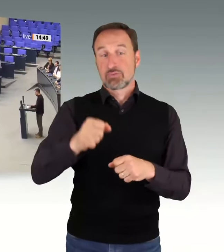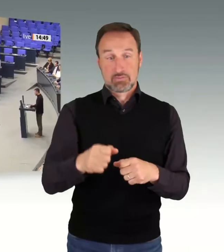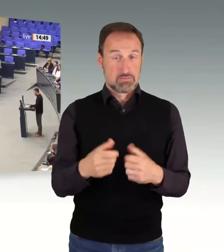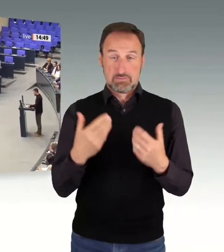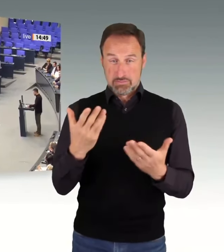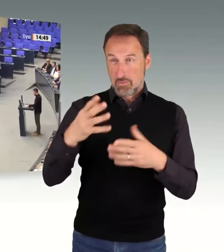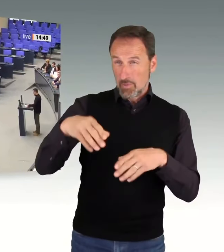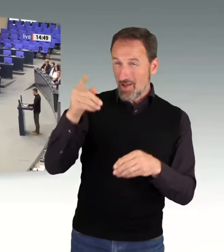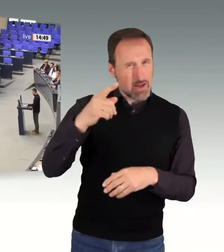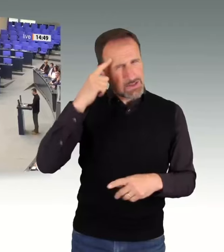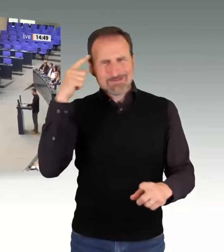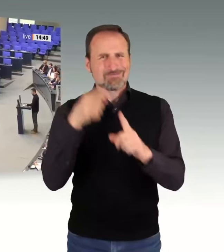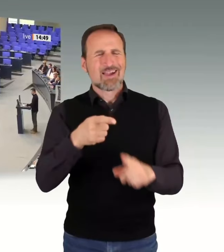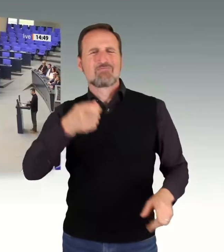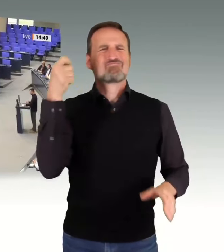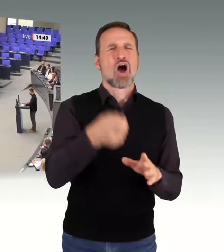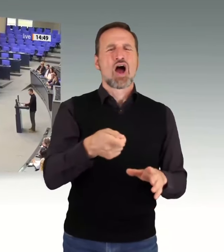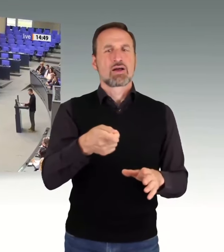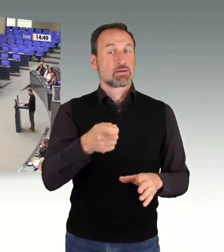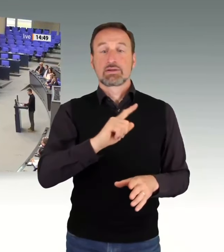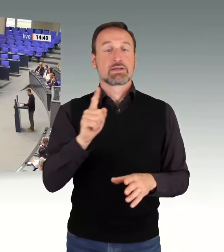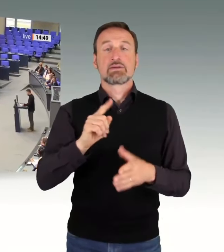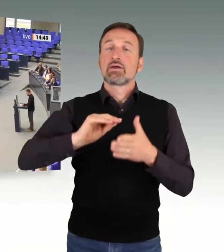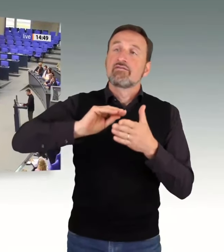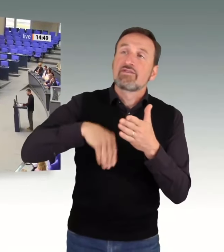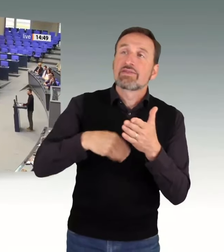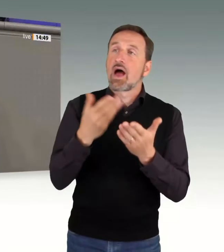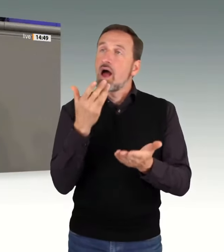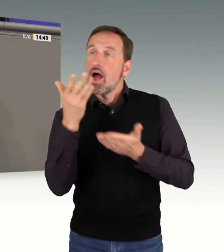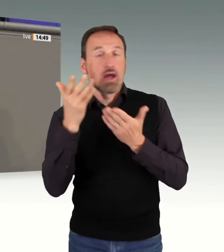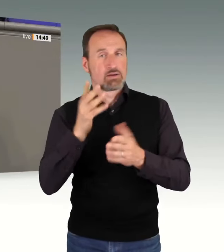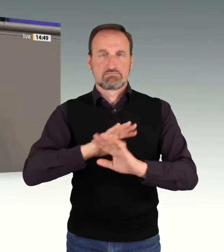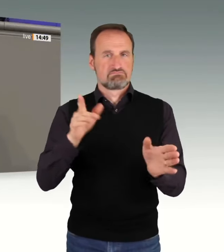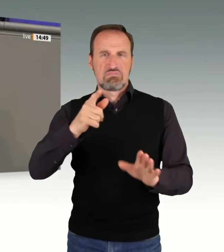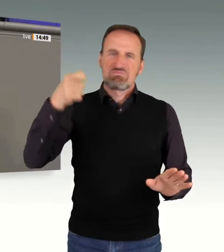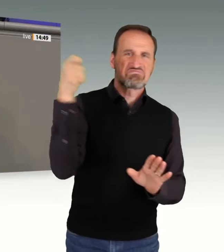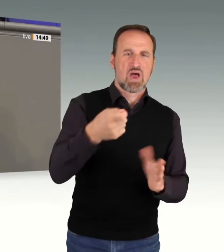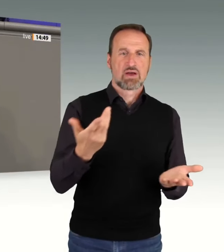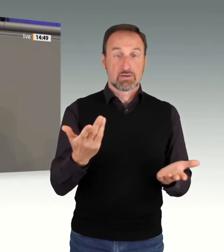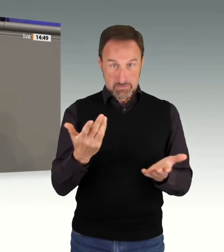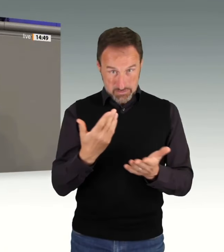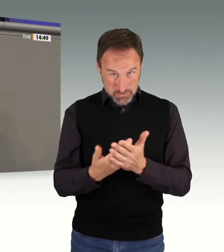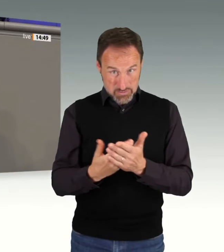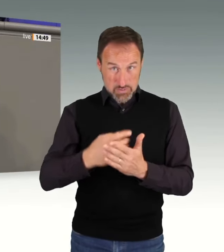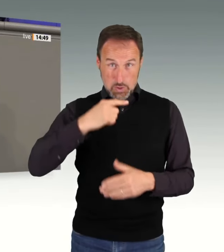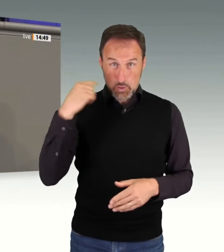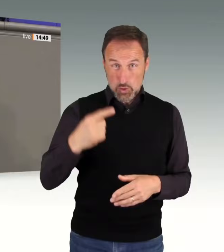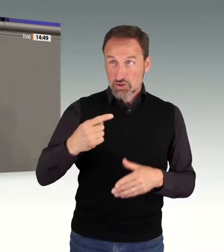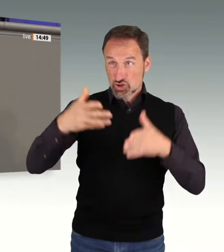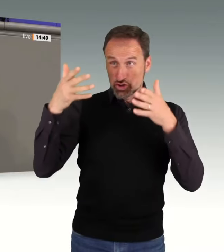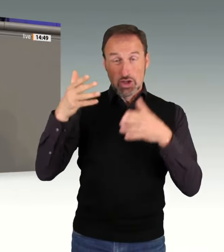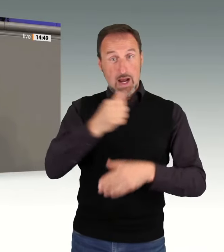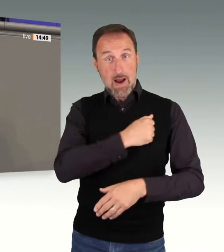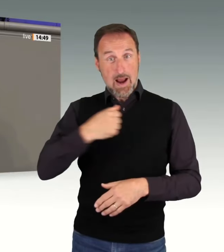Dutzende neue Friedhöfe und das bedeutet, dass keiner von uns das Recht hat, irgendwelche Defizite der Verteidigung vor